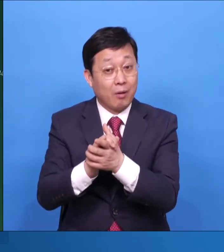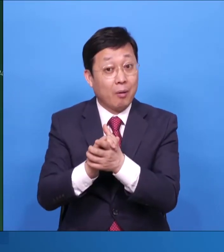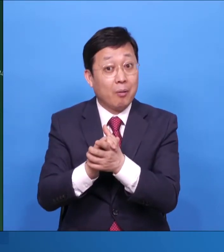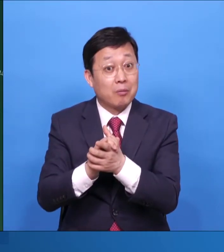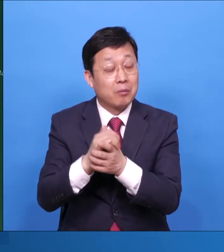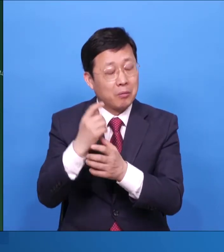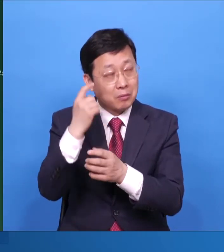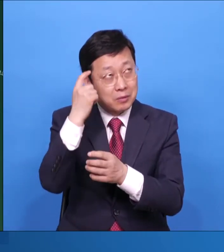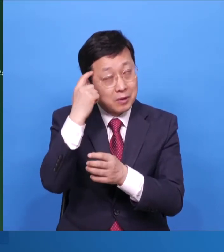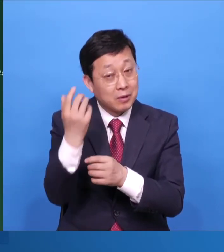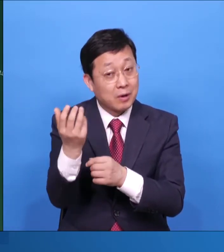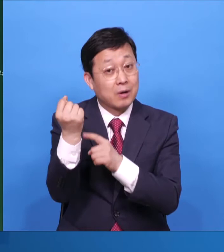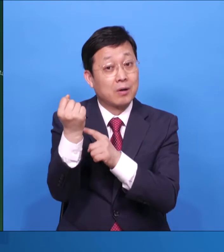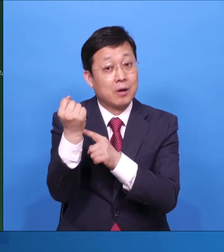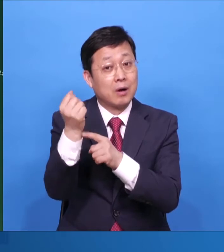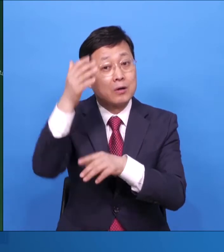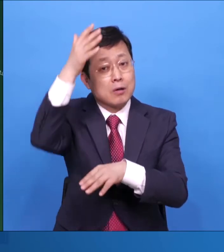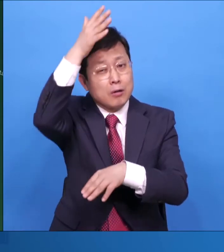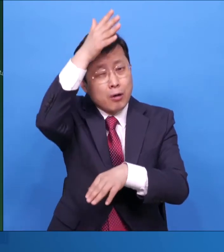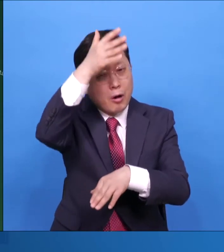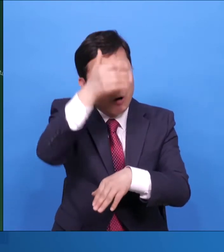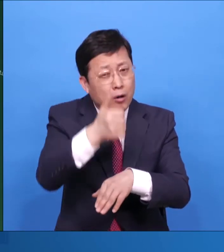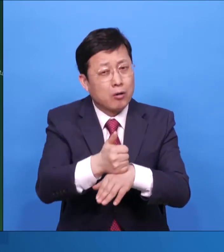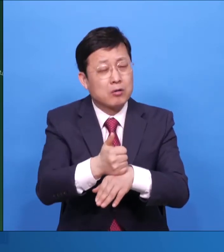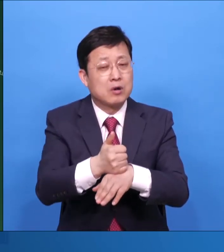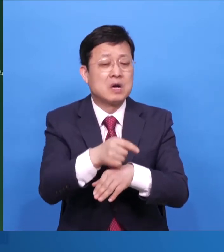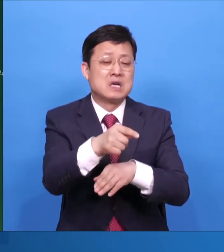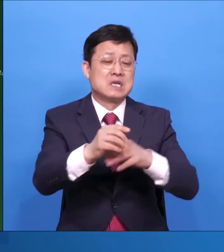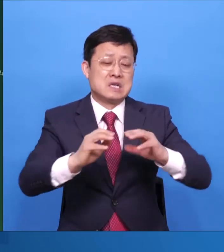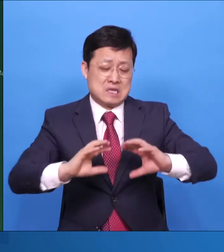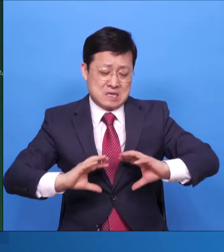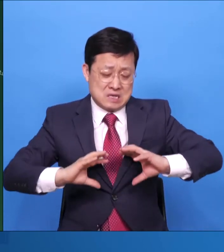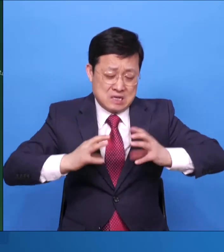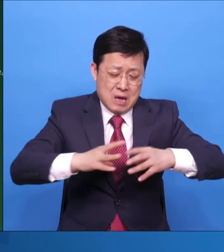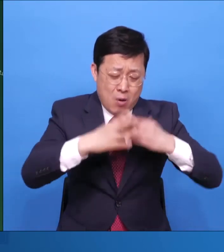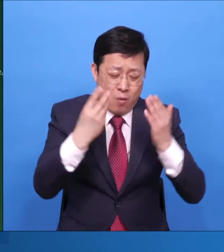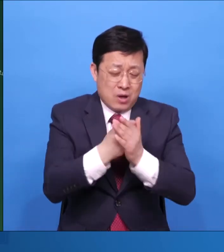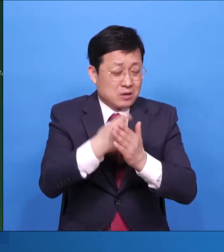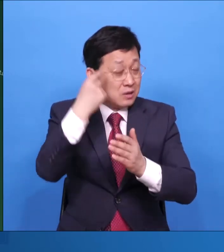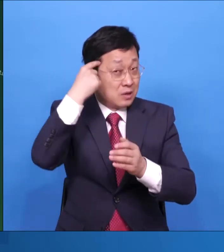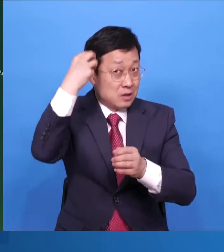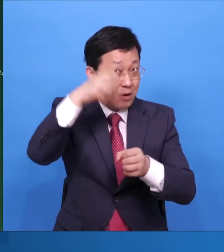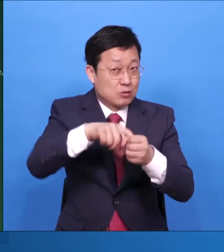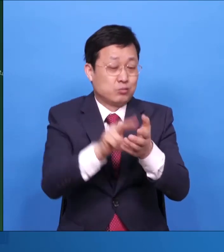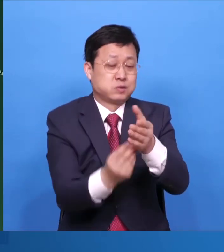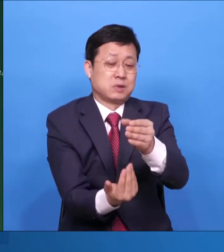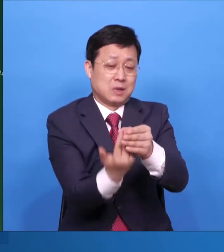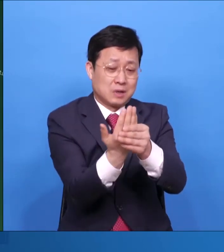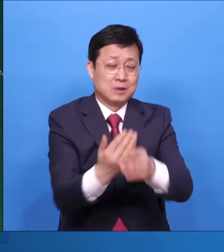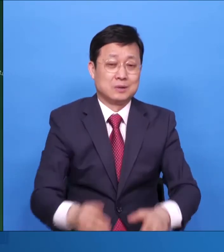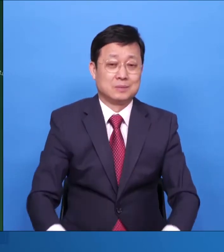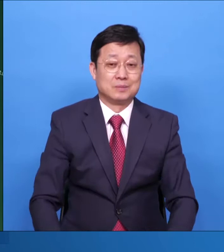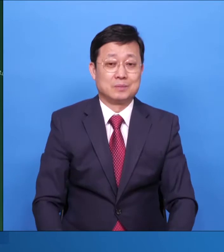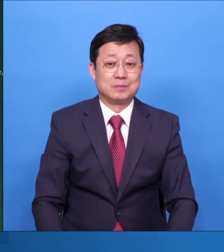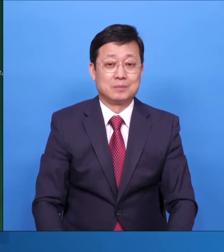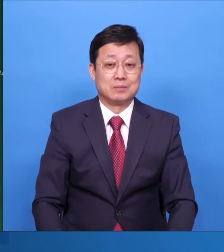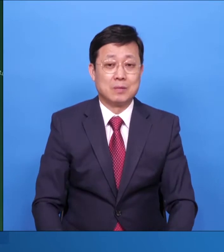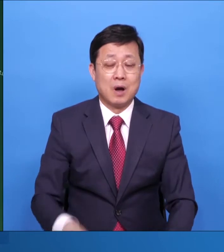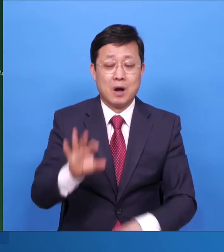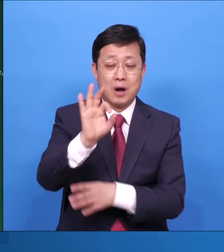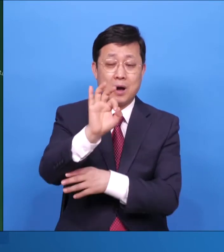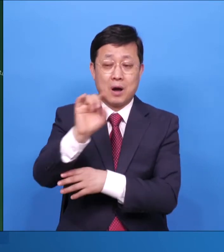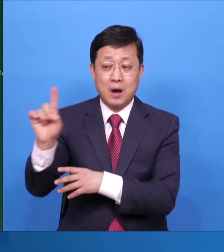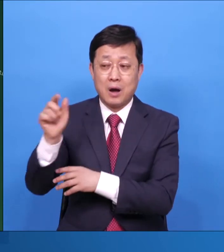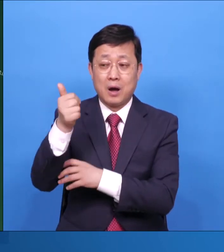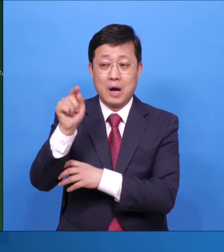ahí. 이래서 나라가 막 굉장히 영적 문제 오는 거다. Y de esta manera es que trajo grandes problemas espirituales. 그거는 이제 아방이 모르는